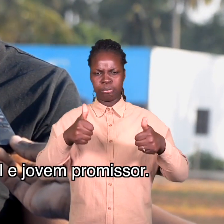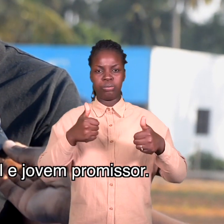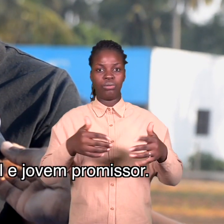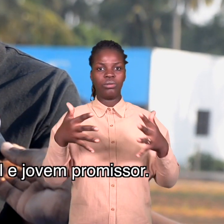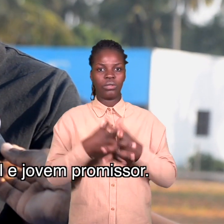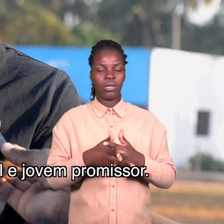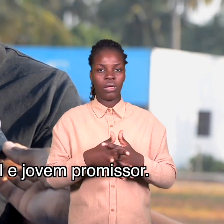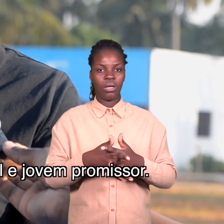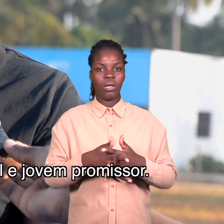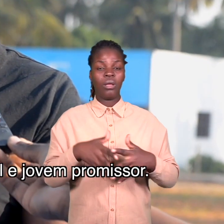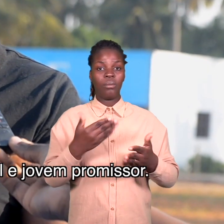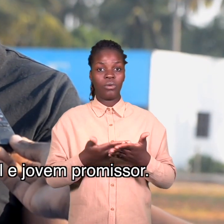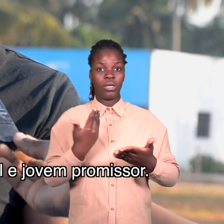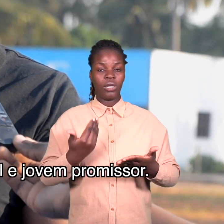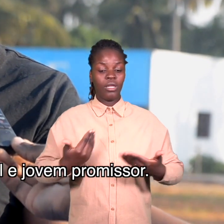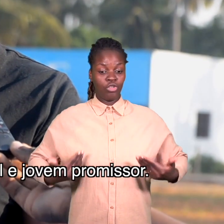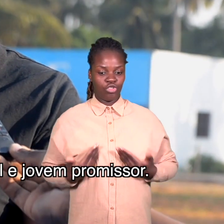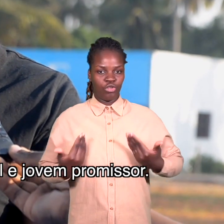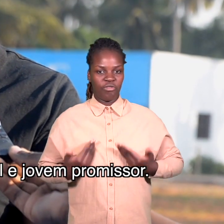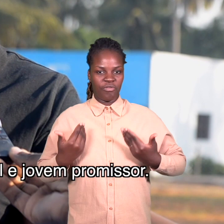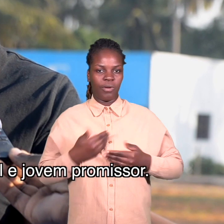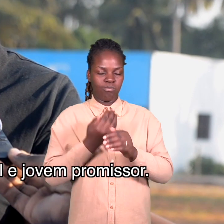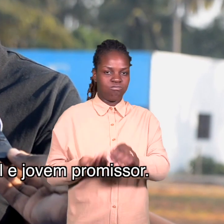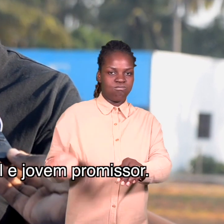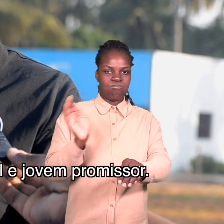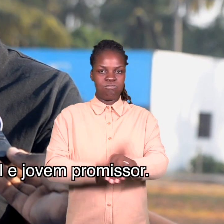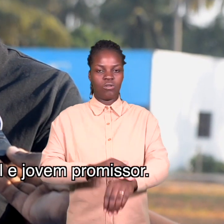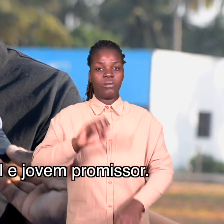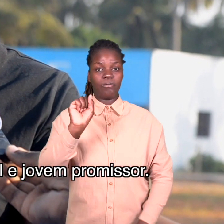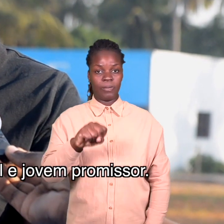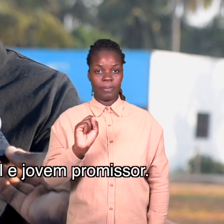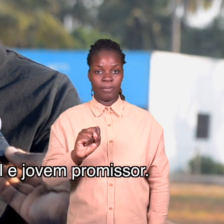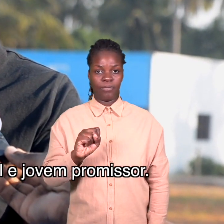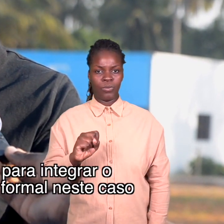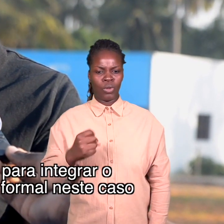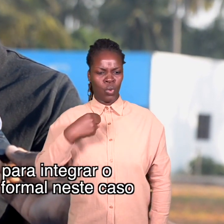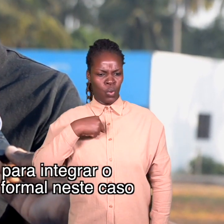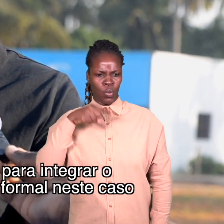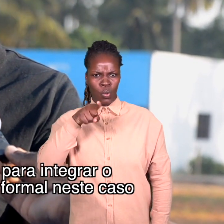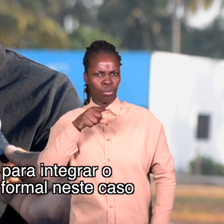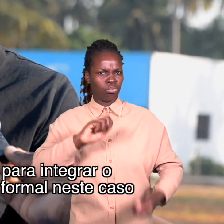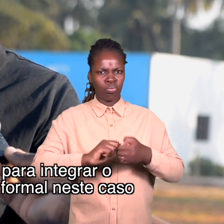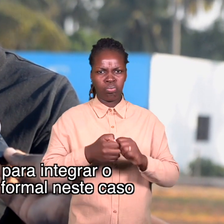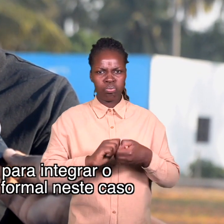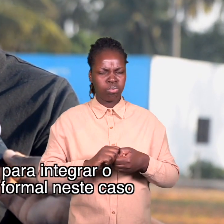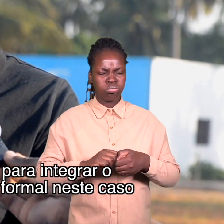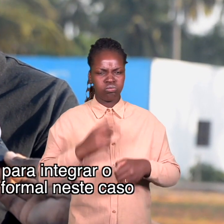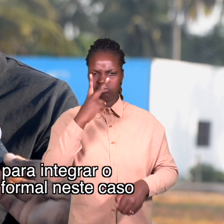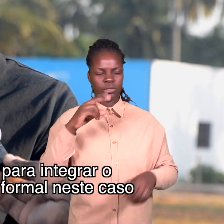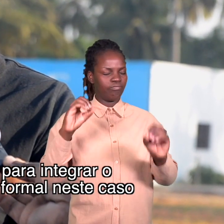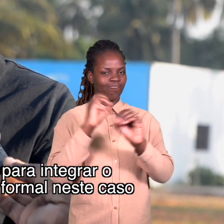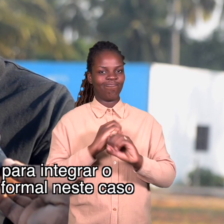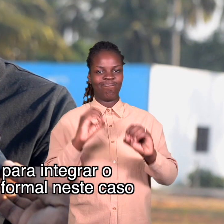de futebol em miniatura, digamos assim, porque é um jovem, mas um jovem promissor. Eu não vejo